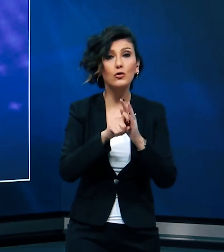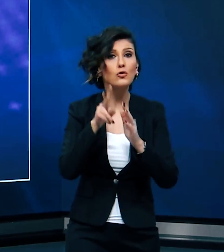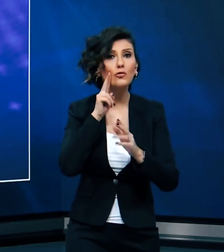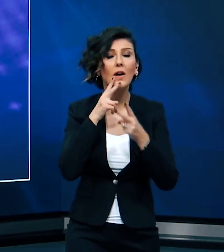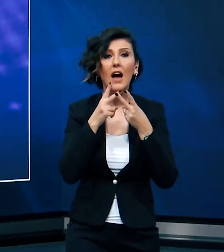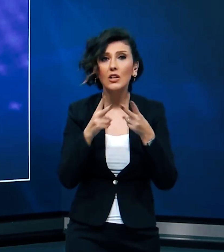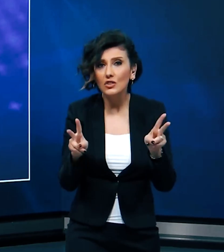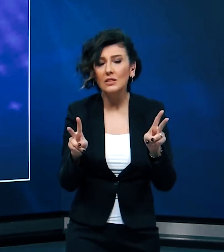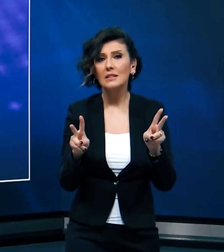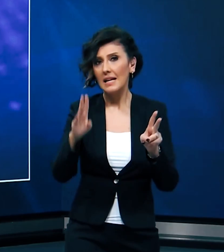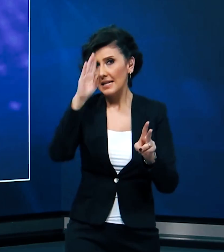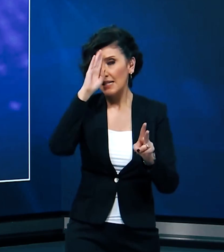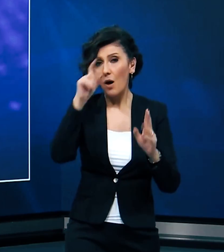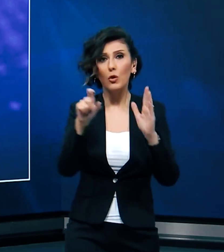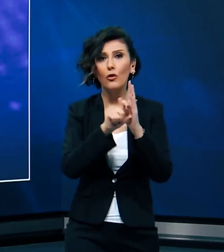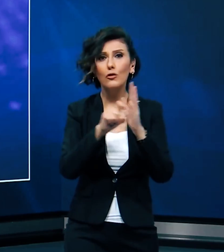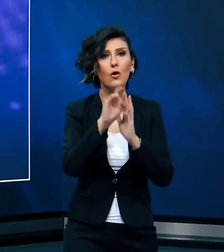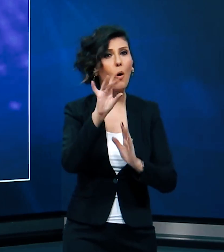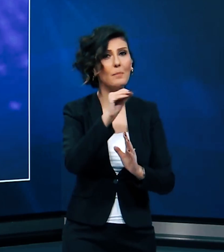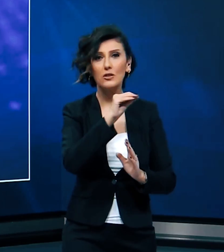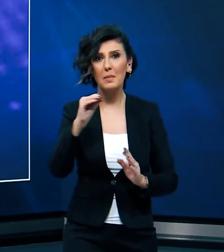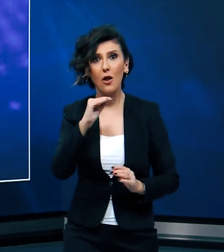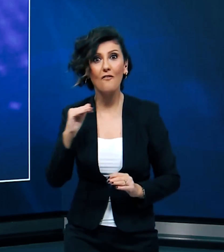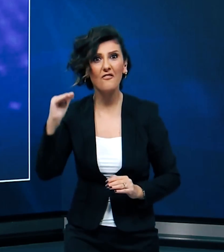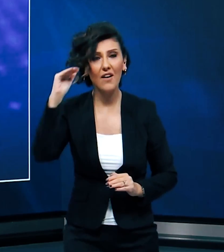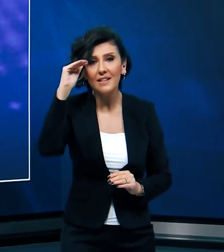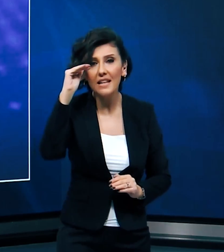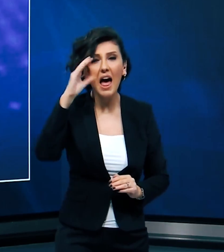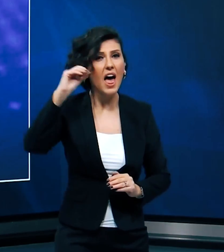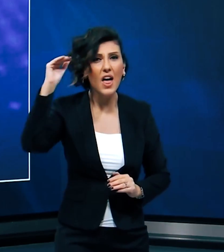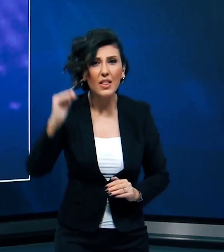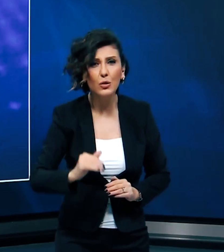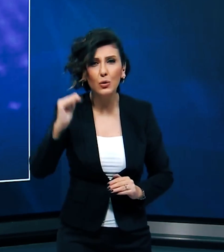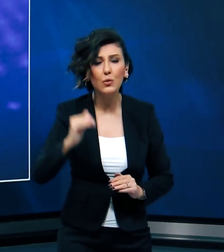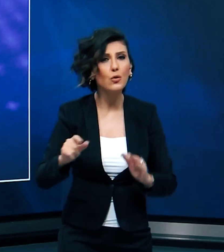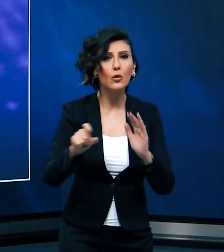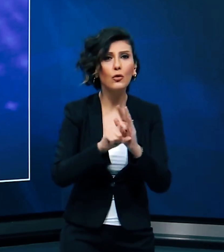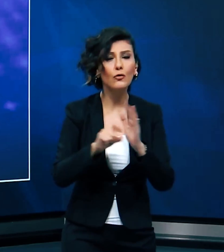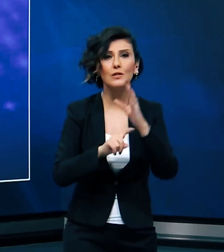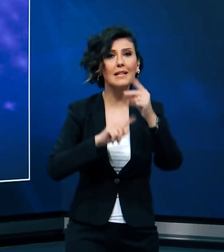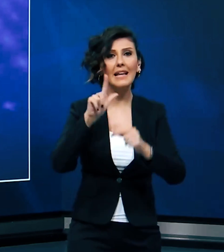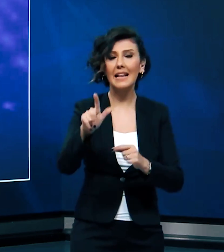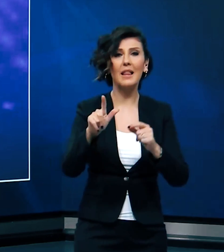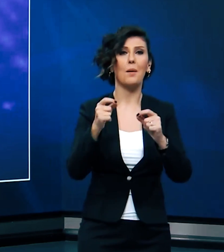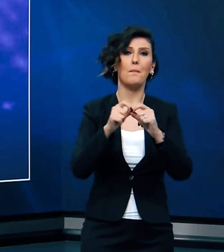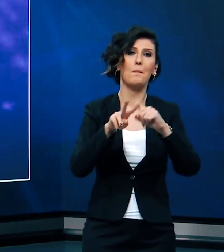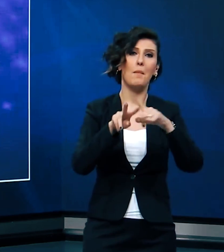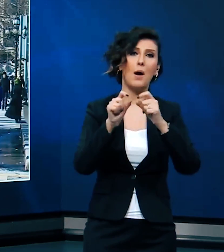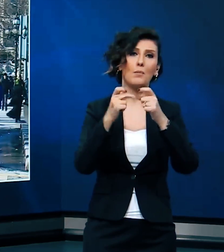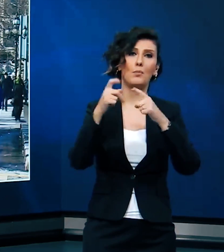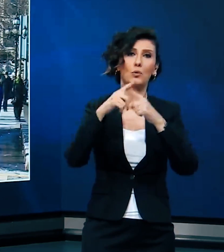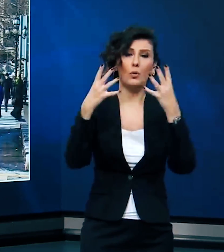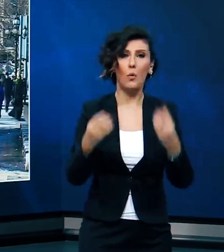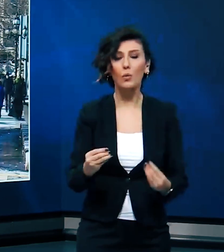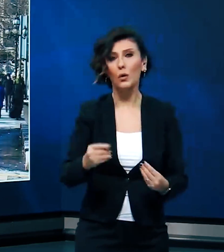açıkladı. İstanbul'un nüfusu 15 milyonu aşarken en düşük nüfuslu il Bayburt oldu.